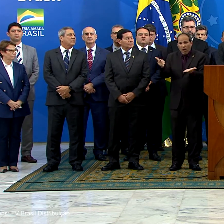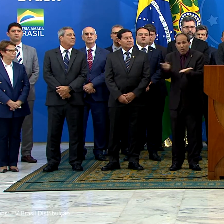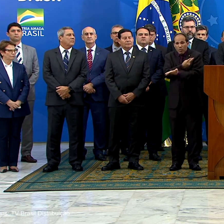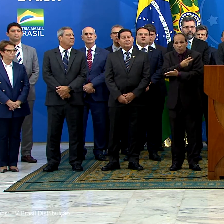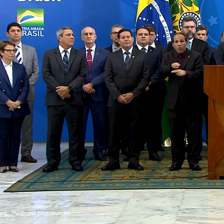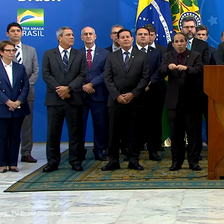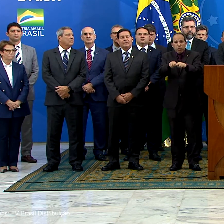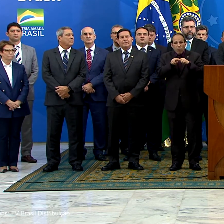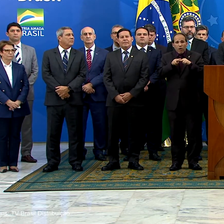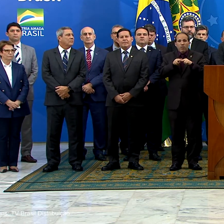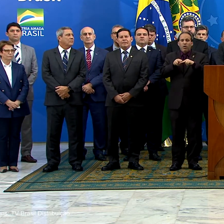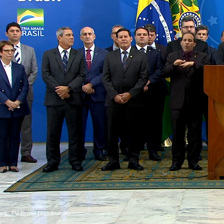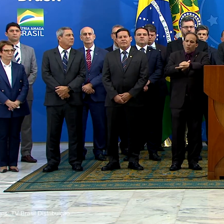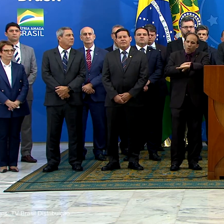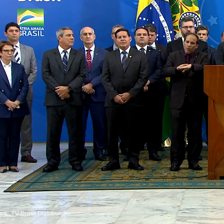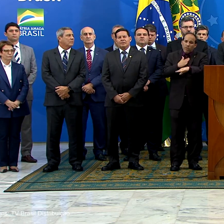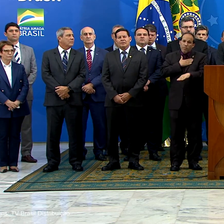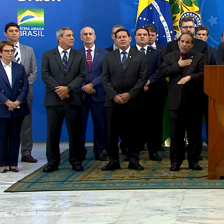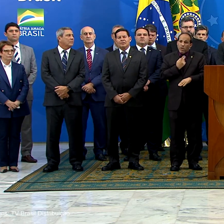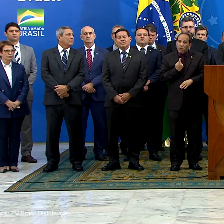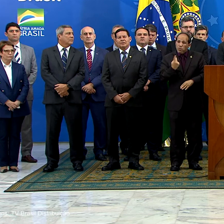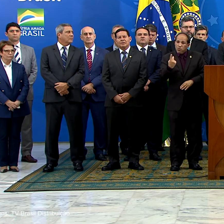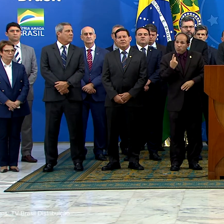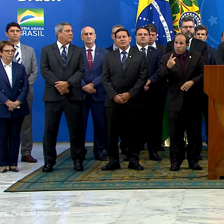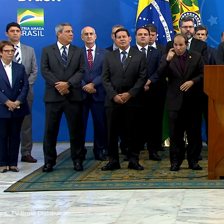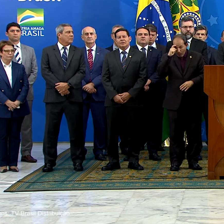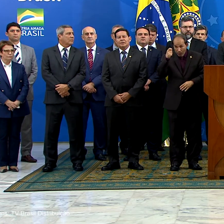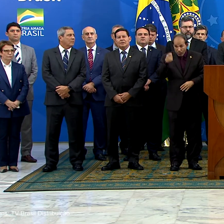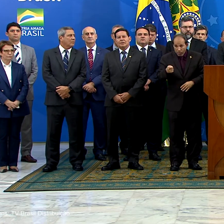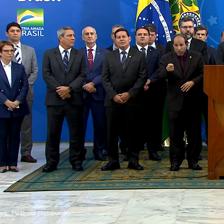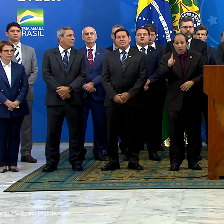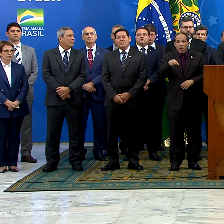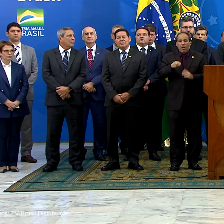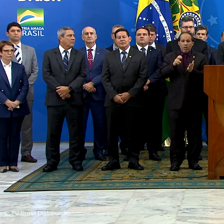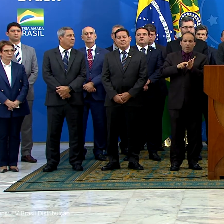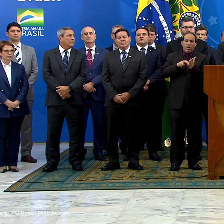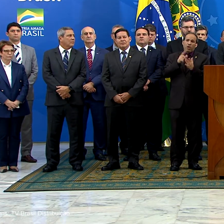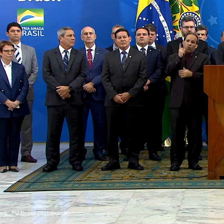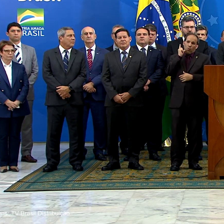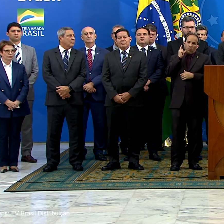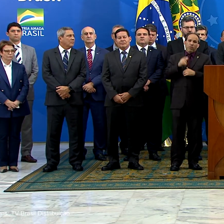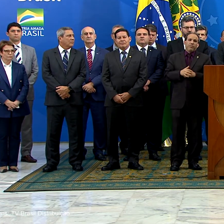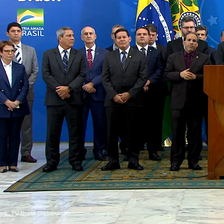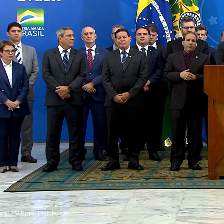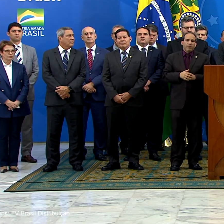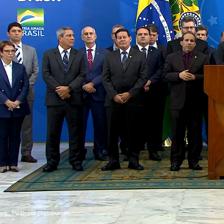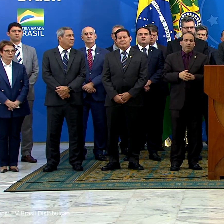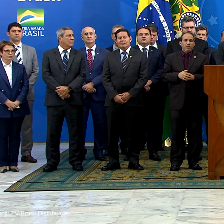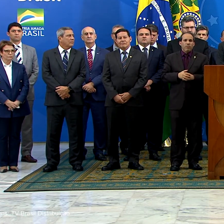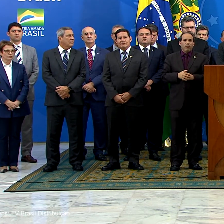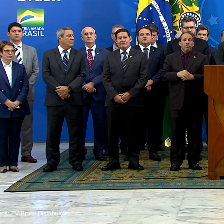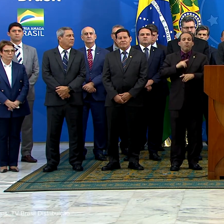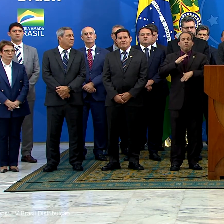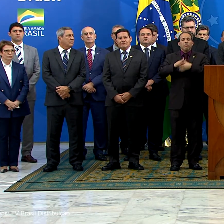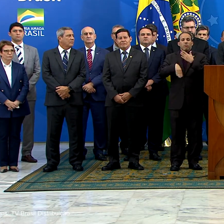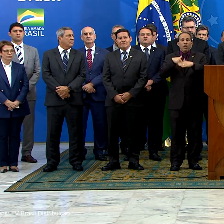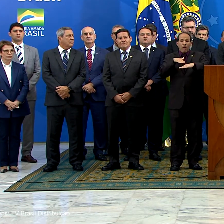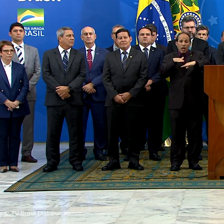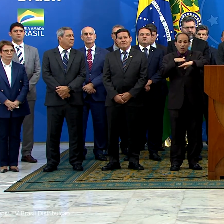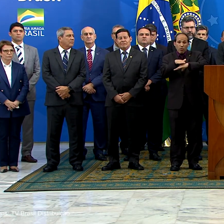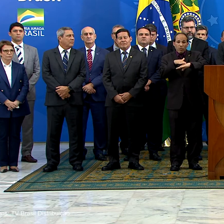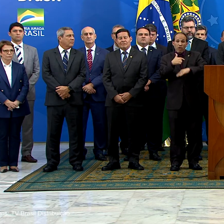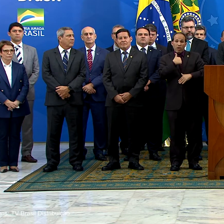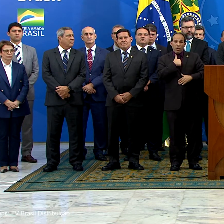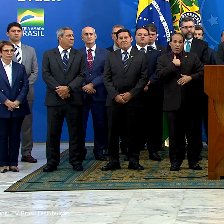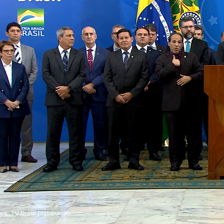após uma conversa minha com amigos da justiça pela manhã de ontem à noite eu e o